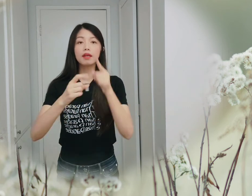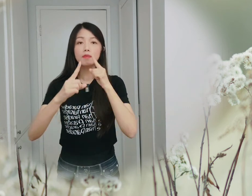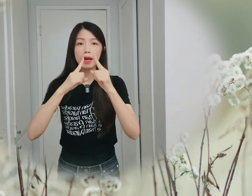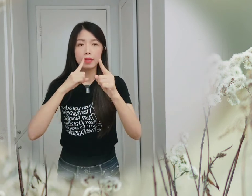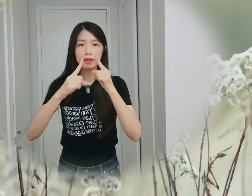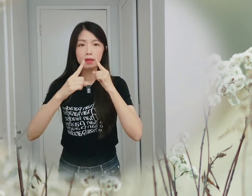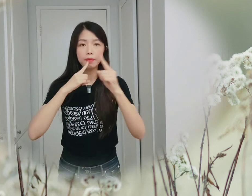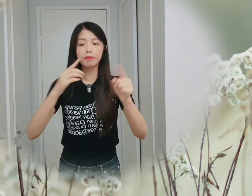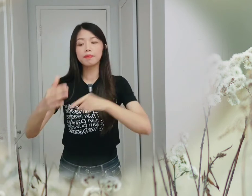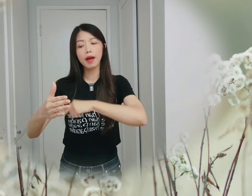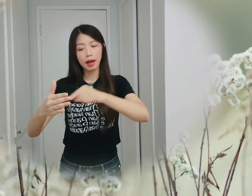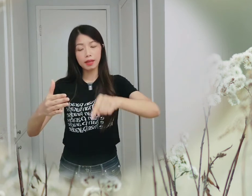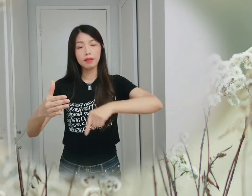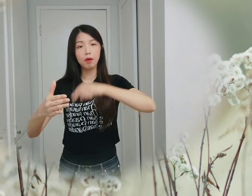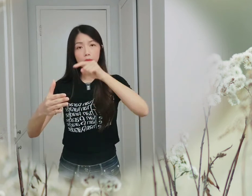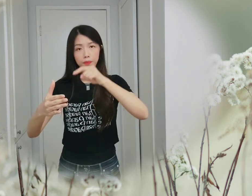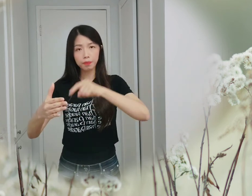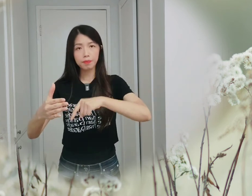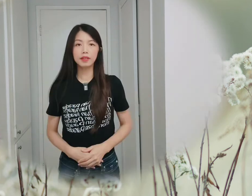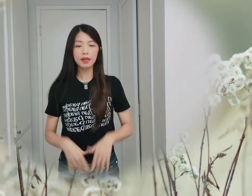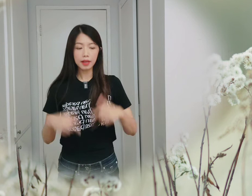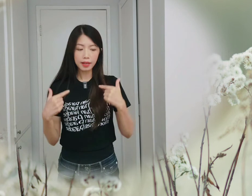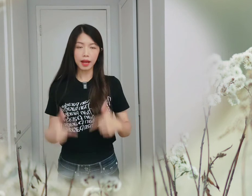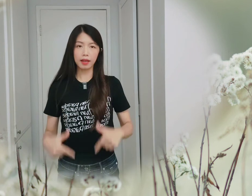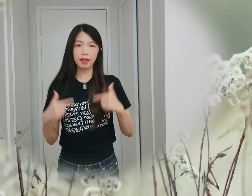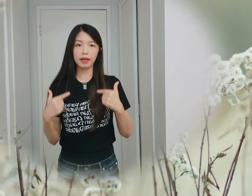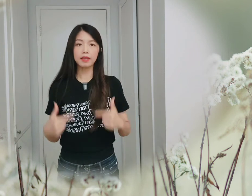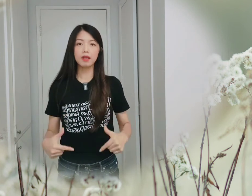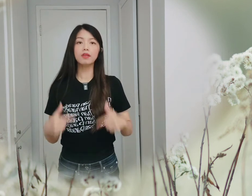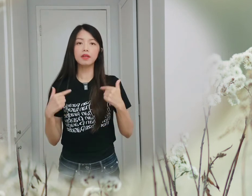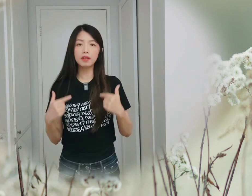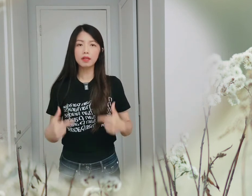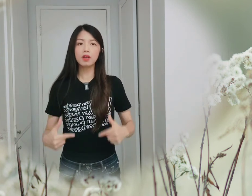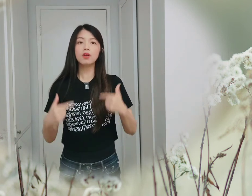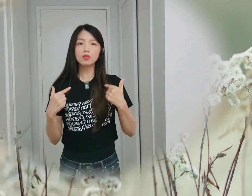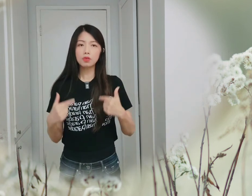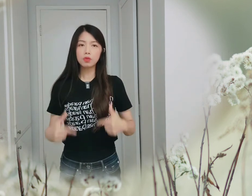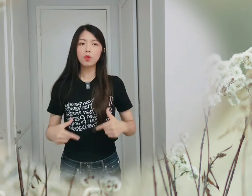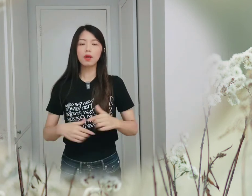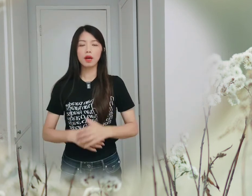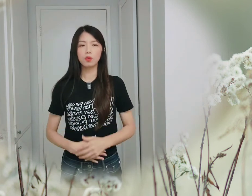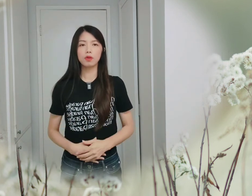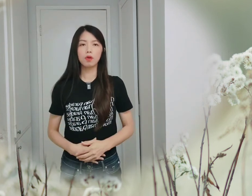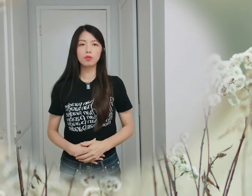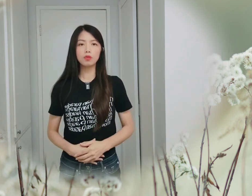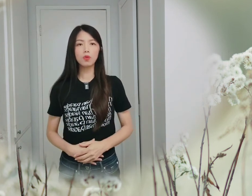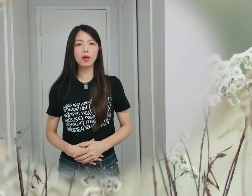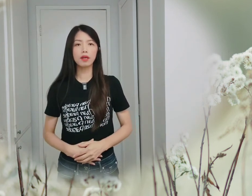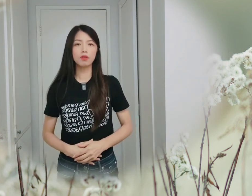진리의 말씀 안에서 늘, 항상 아까 했죠? 늘 순종하게